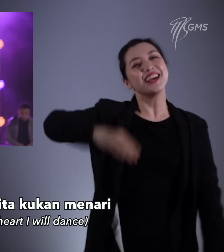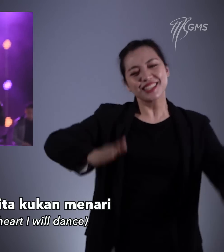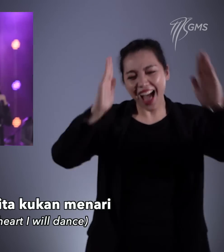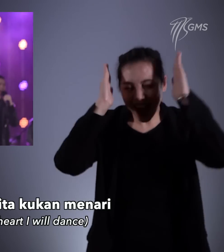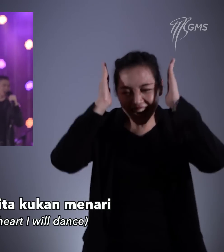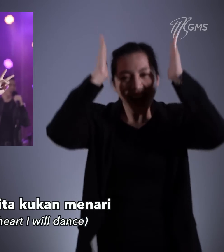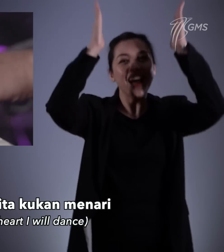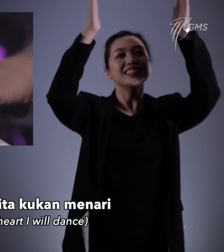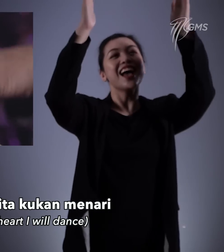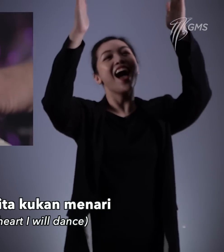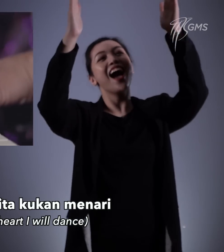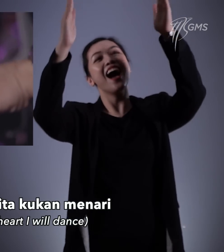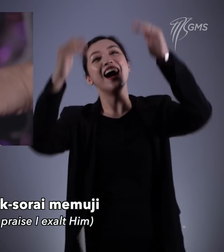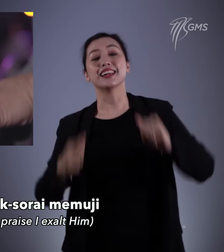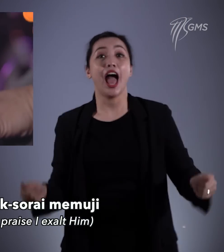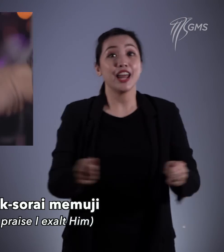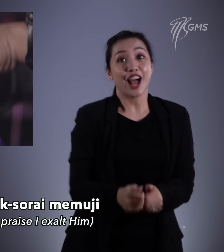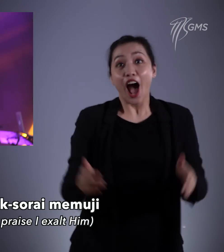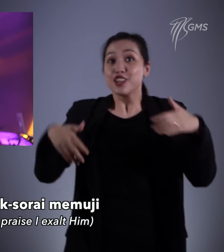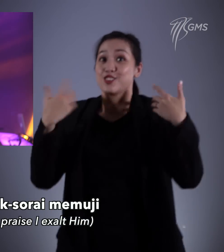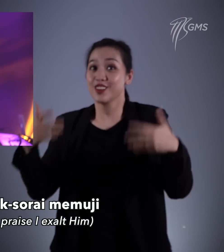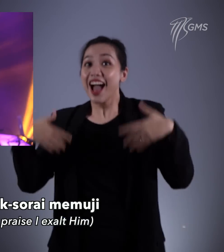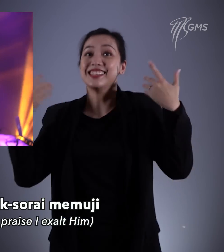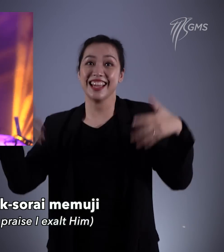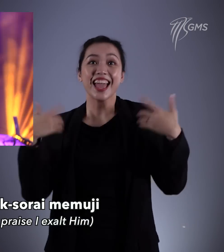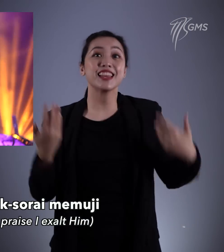Dia Sang Raja. Dengan